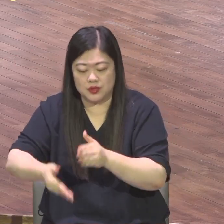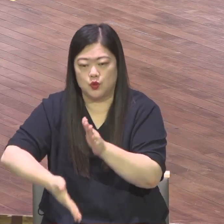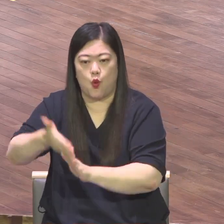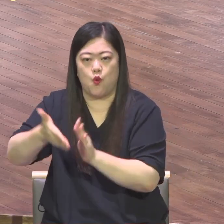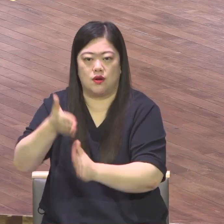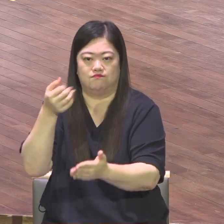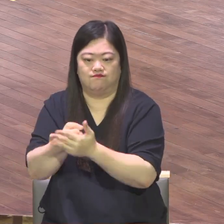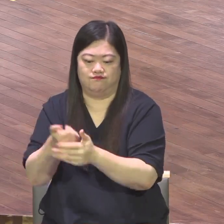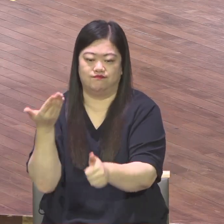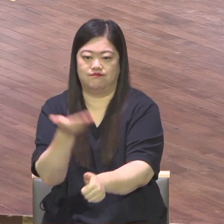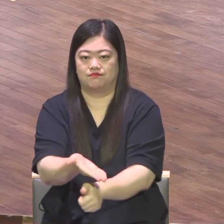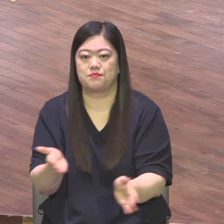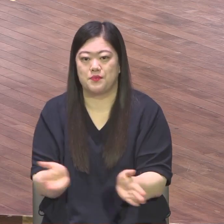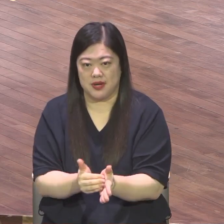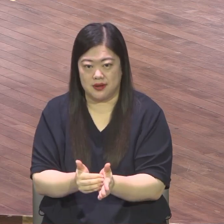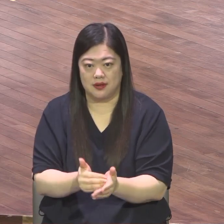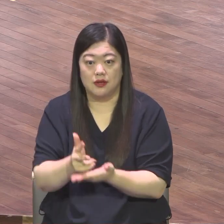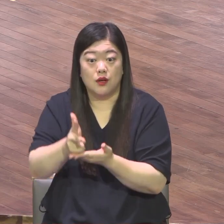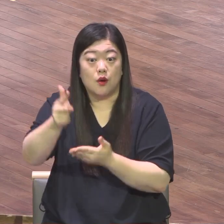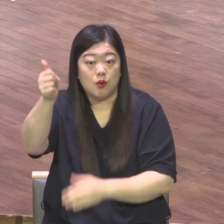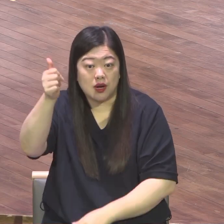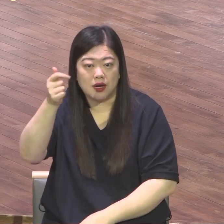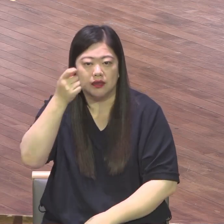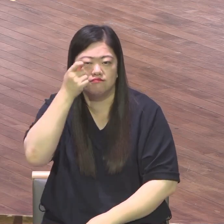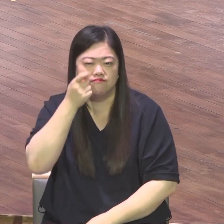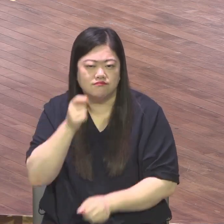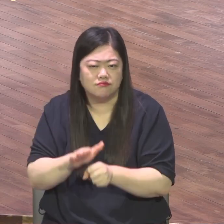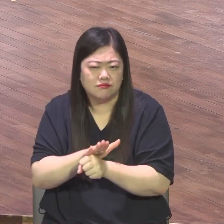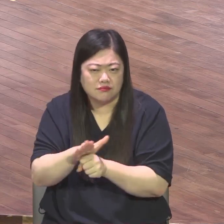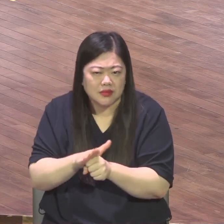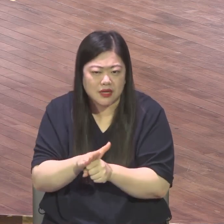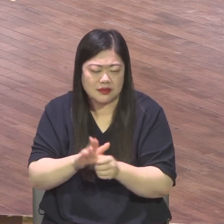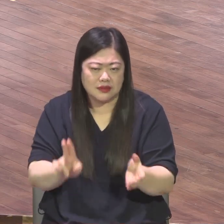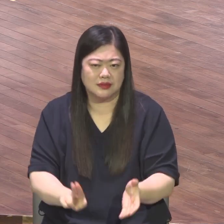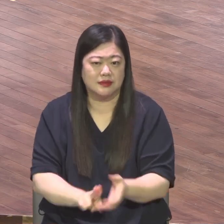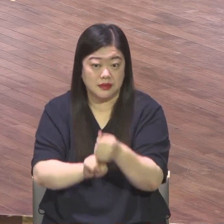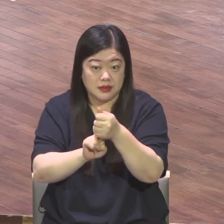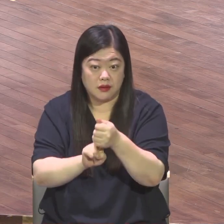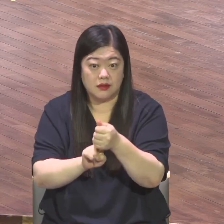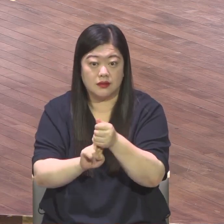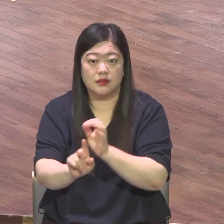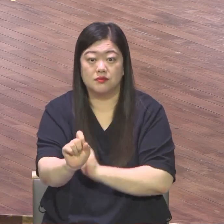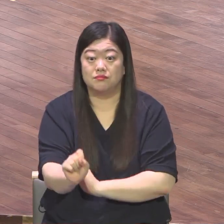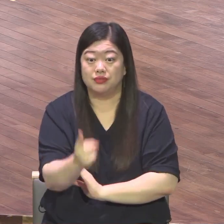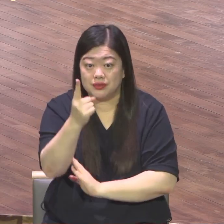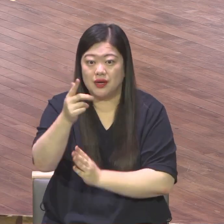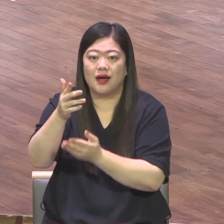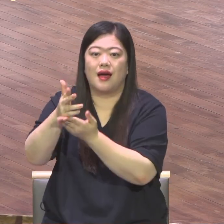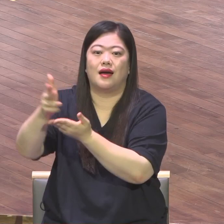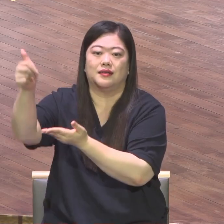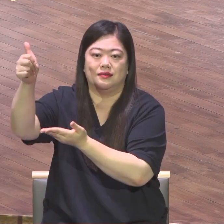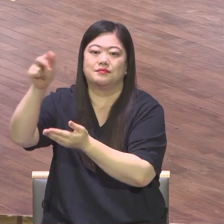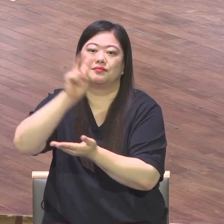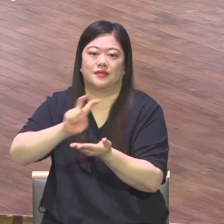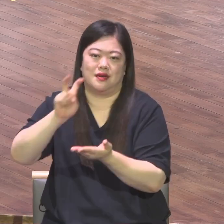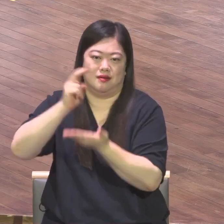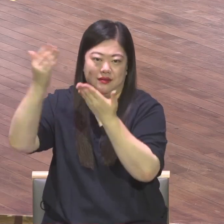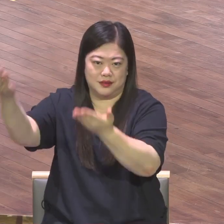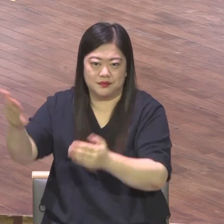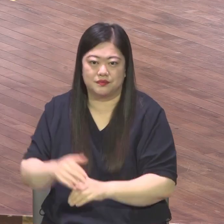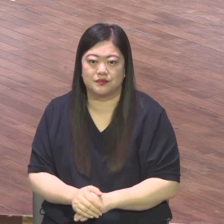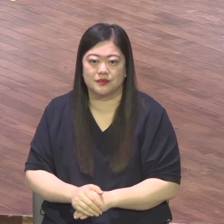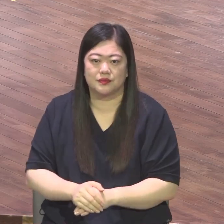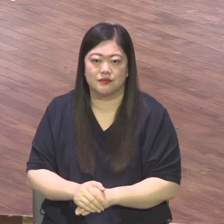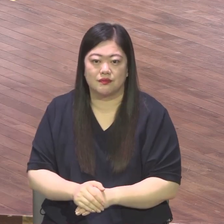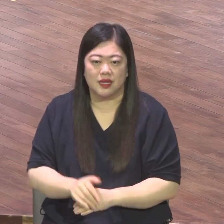하셨도다. 여호와의 인자심과 인생에게 행하신 기적으로 말미암아 그를 찬송할지로다. 그가